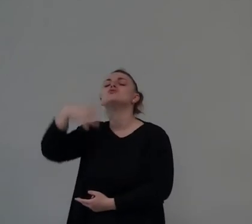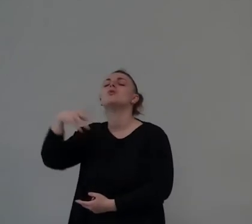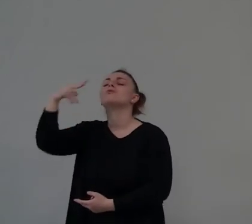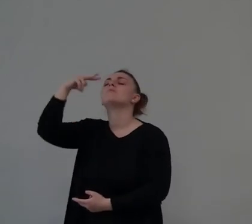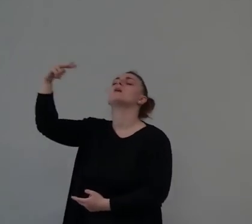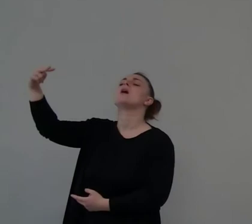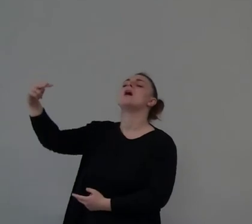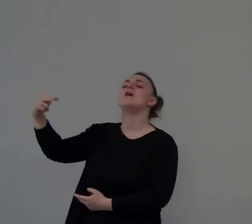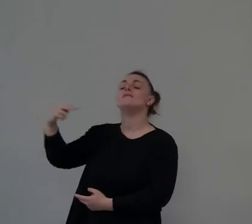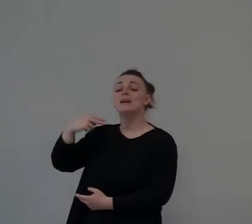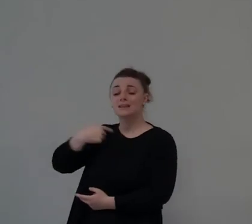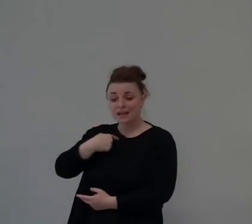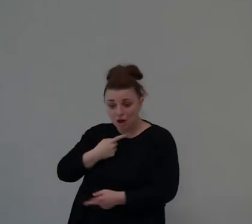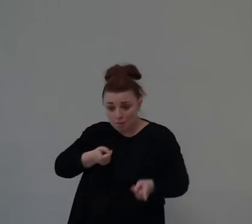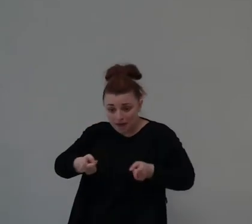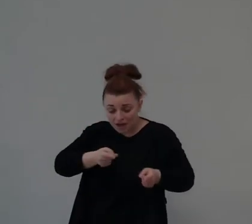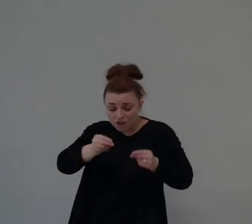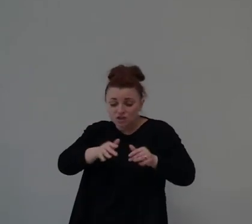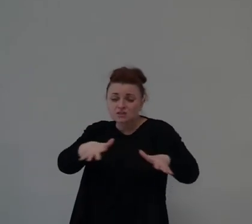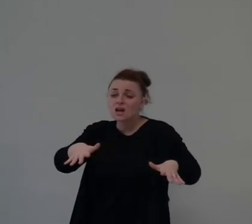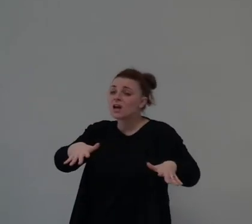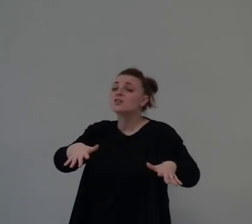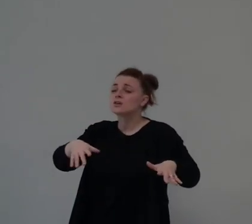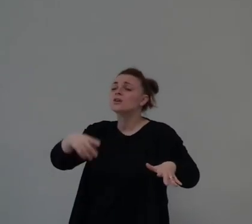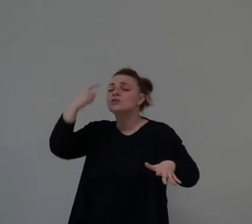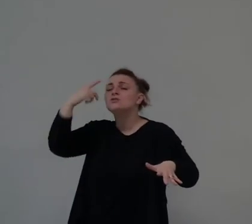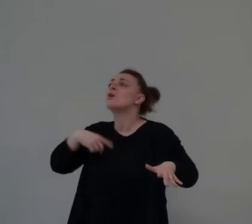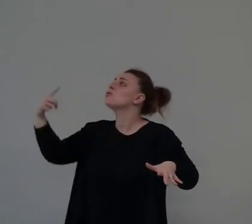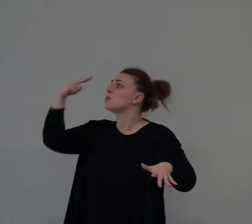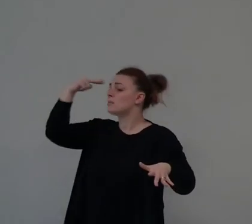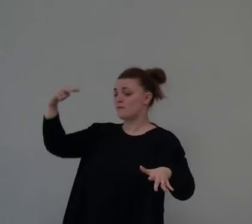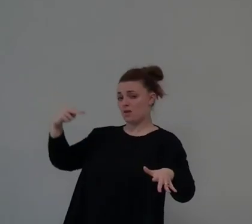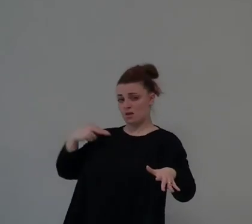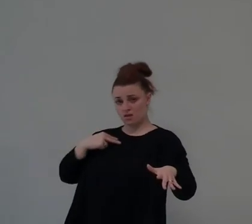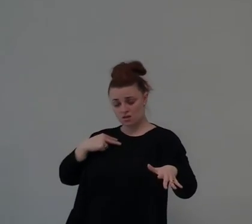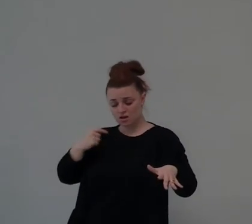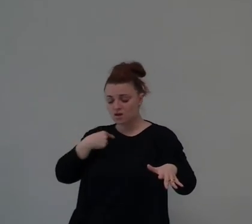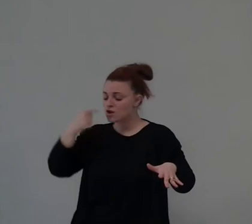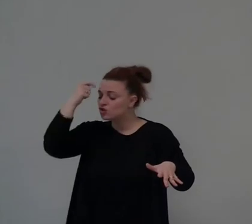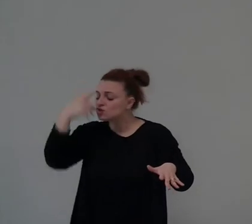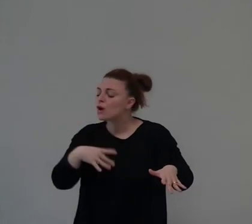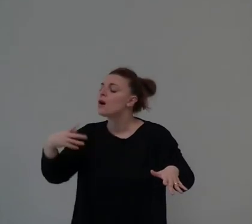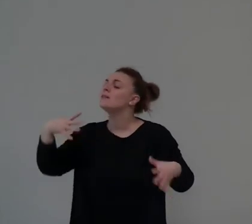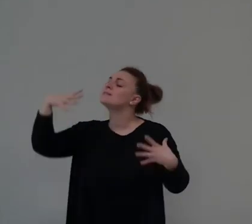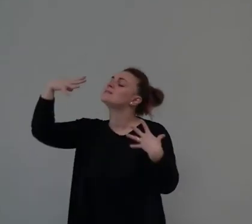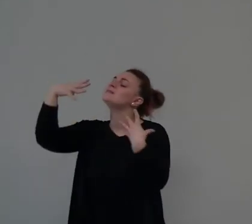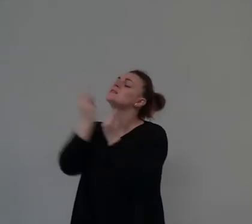lì, perché tu sei lì al mio fianco nel deserto, ma so che assieme a te io posso vincere il